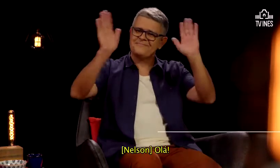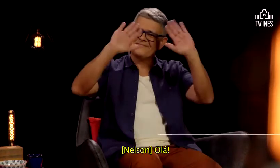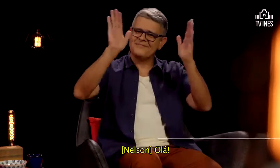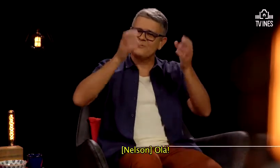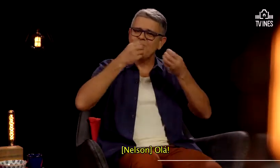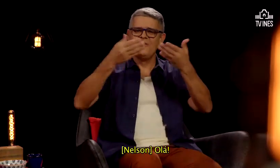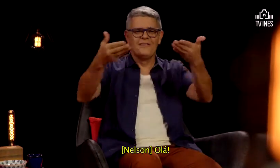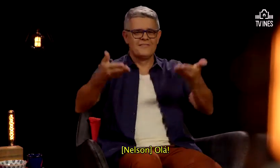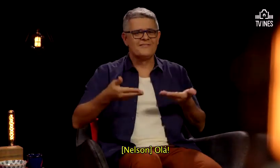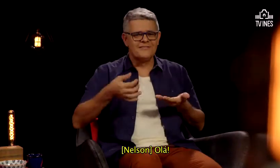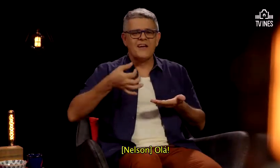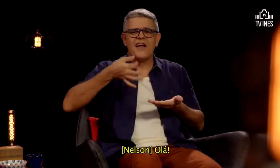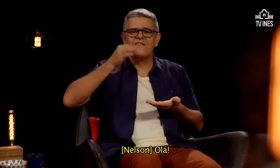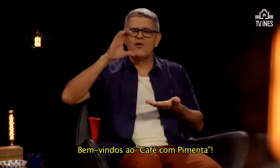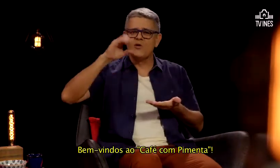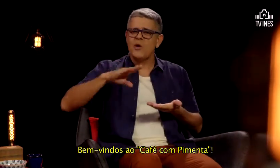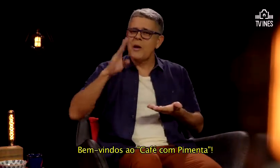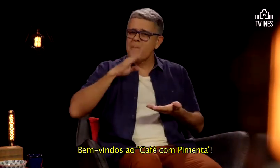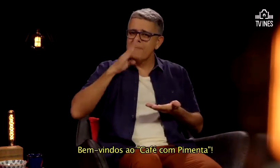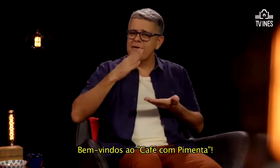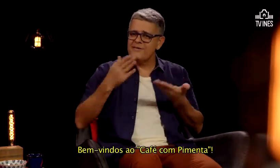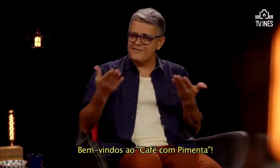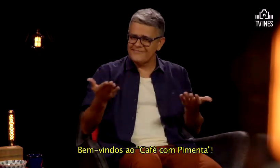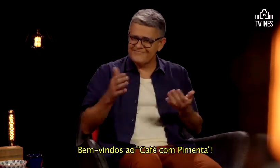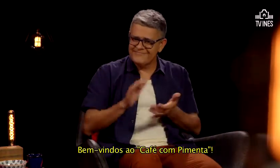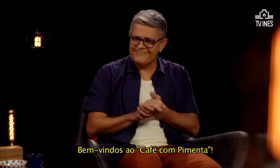Olá, bem-vindos ao Café com Pimenta.